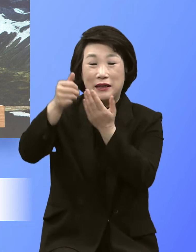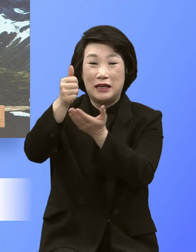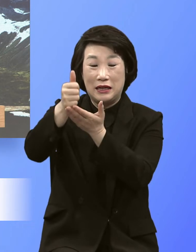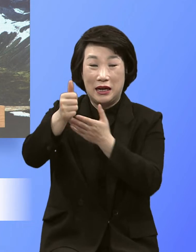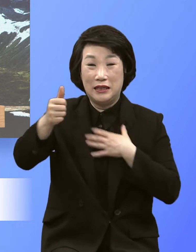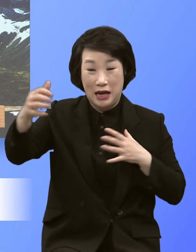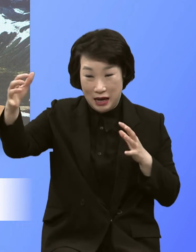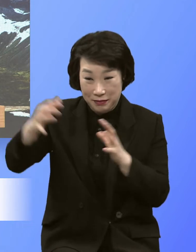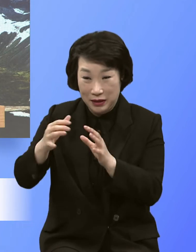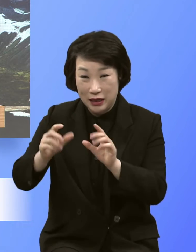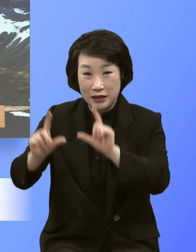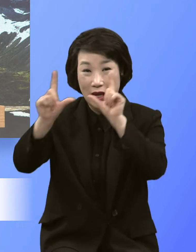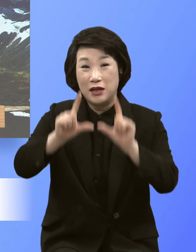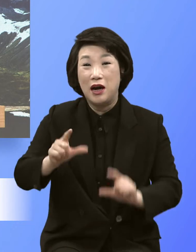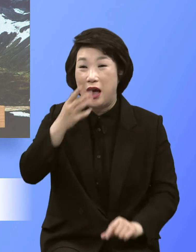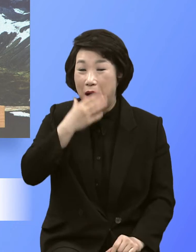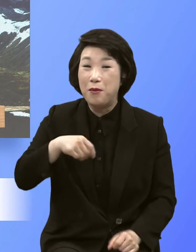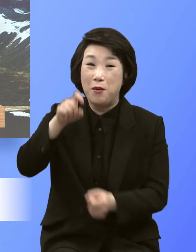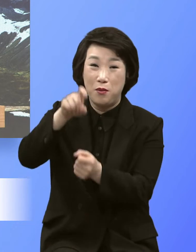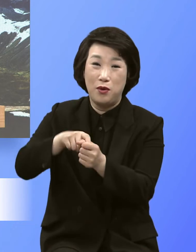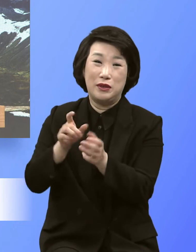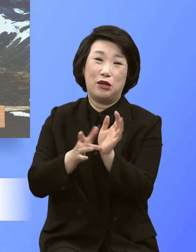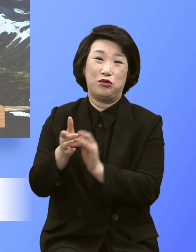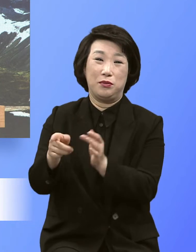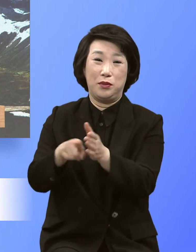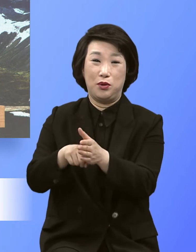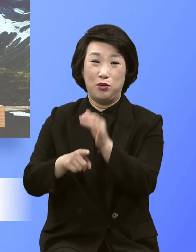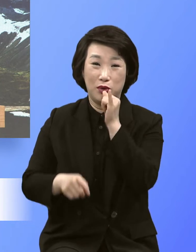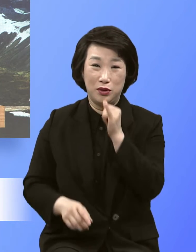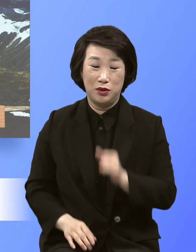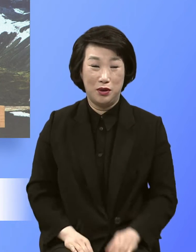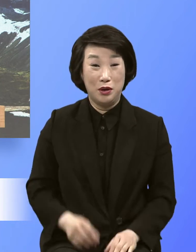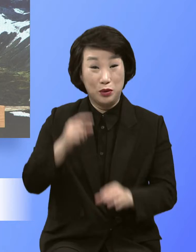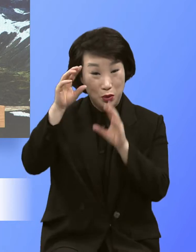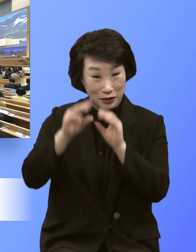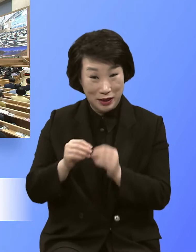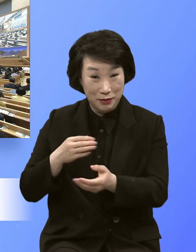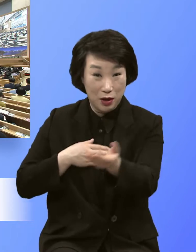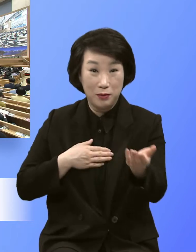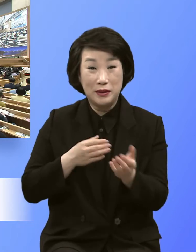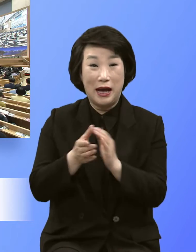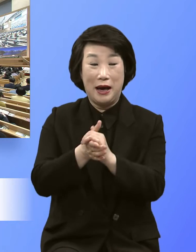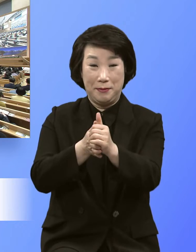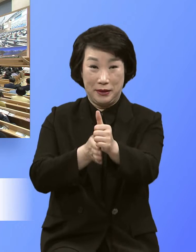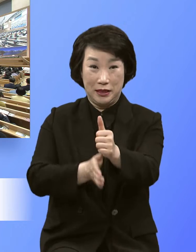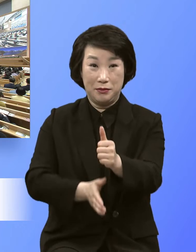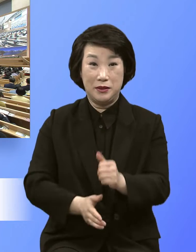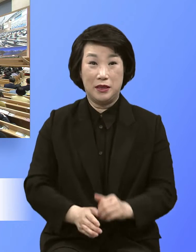하나님과 더불어 행복하려고 예수 믿습니다. 동의하시면 아멘 합시다.